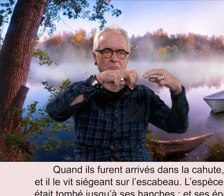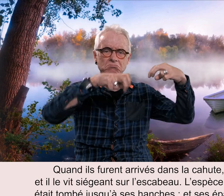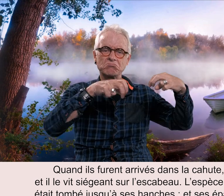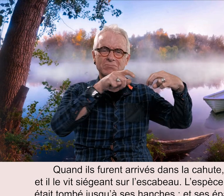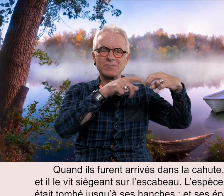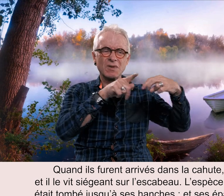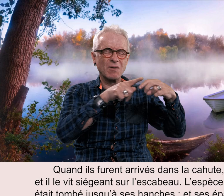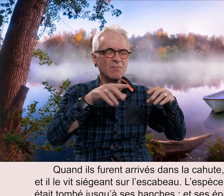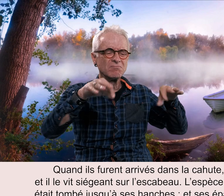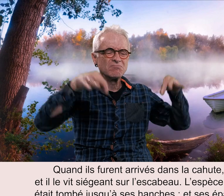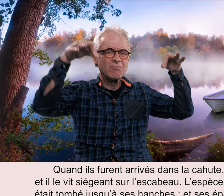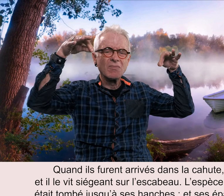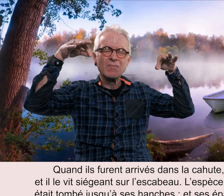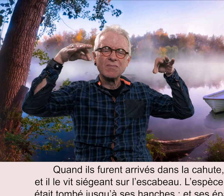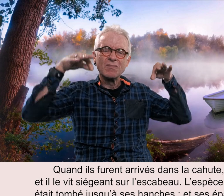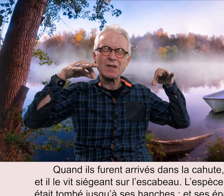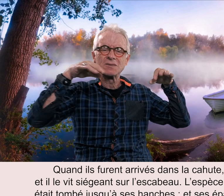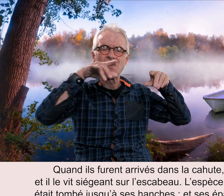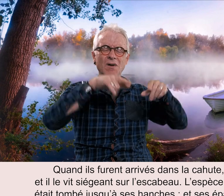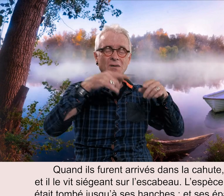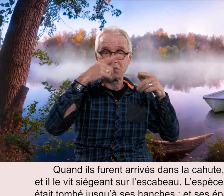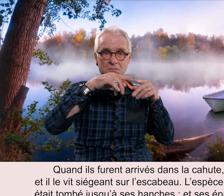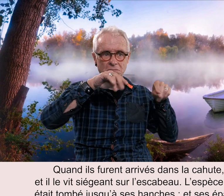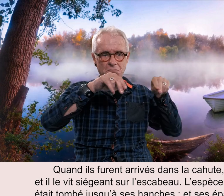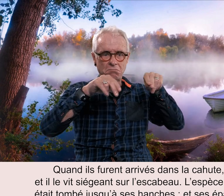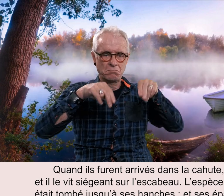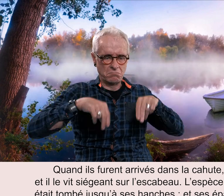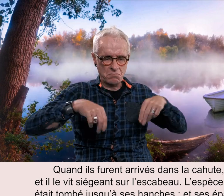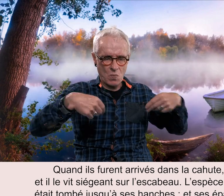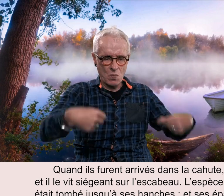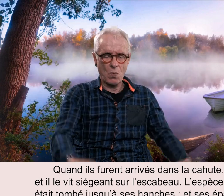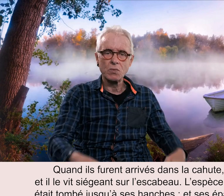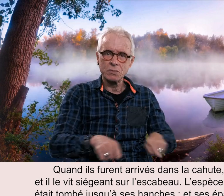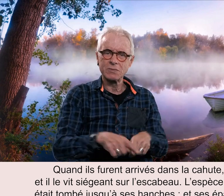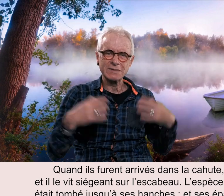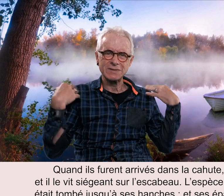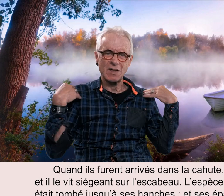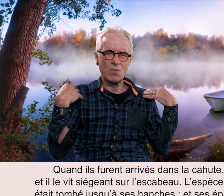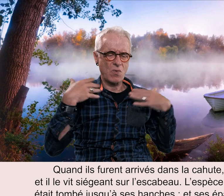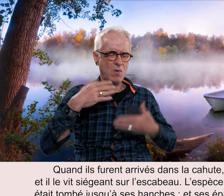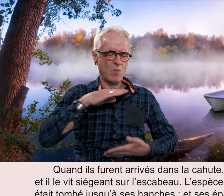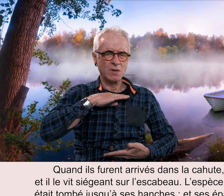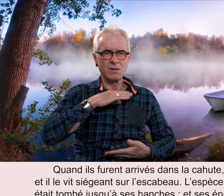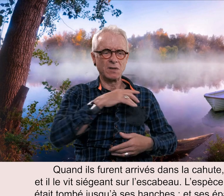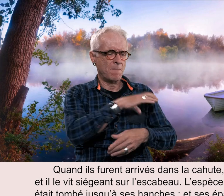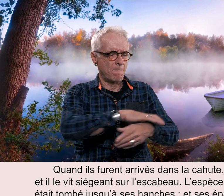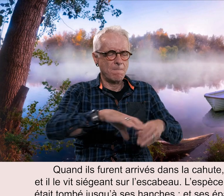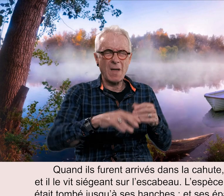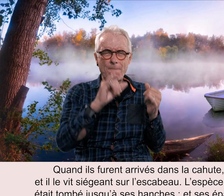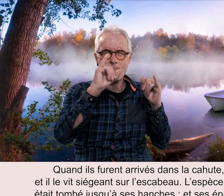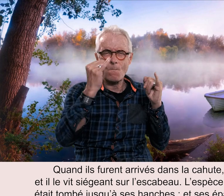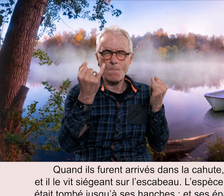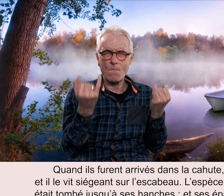'espèce de linceul qui le recouvrait était tombé jusqu'à ses hanches et ses épaules, sa poitrine, ses bras maigres